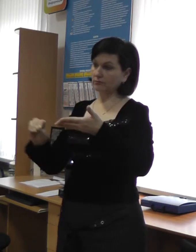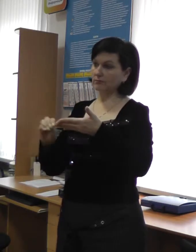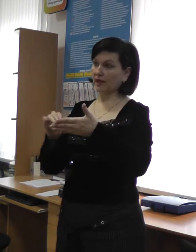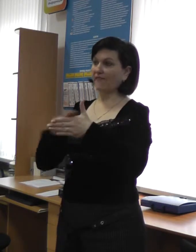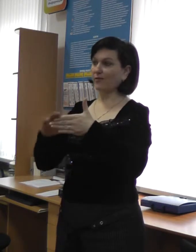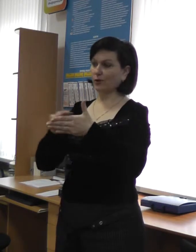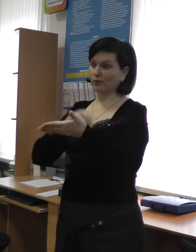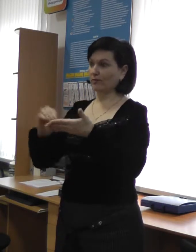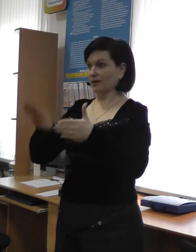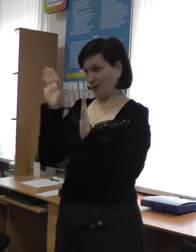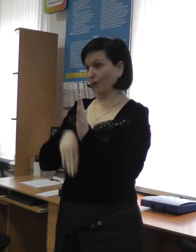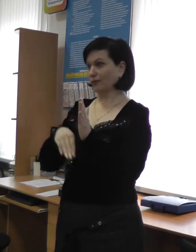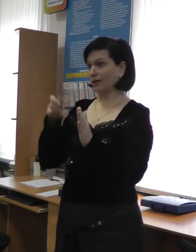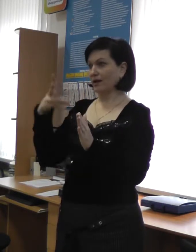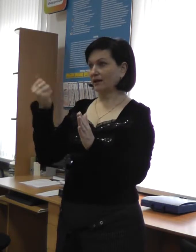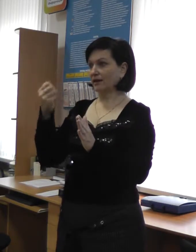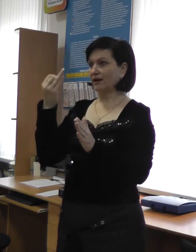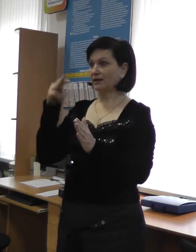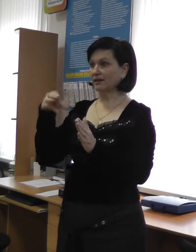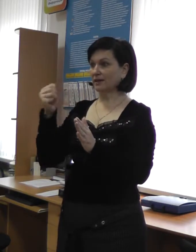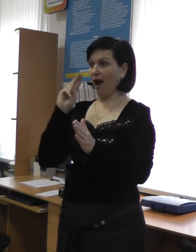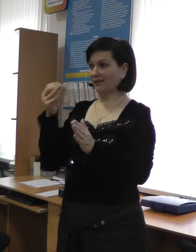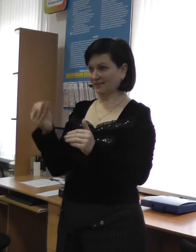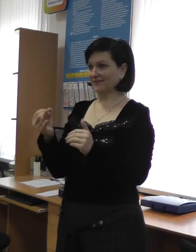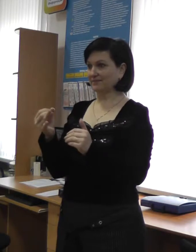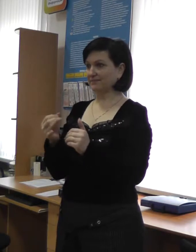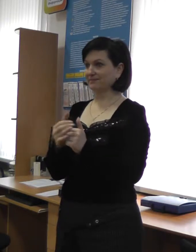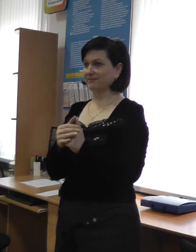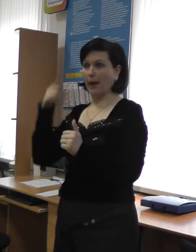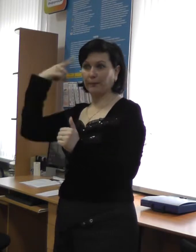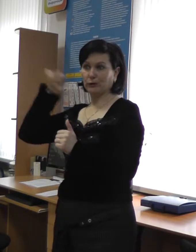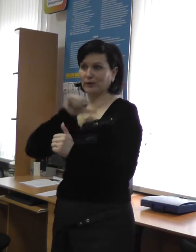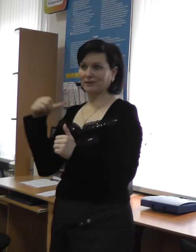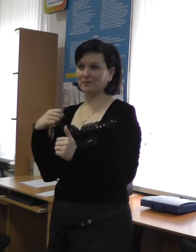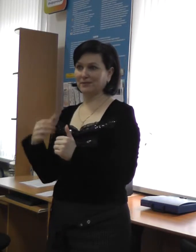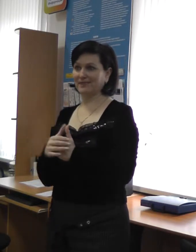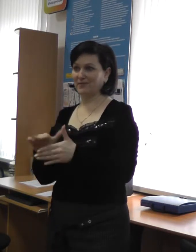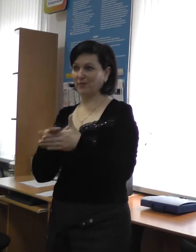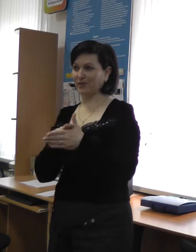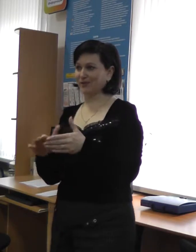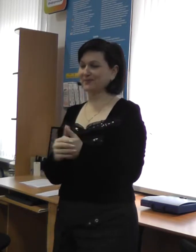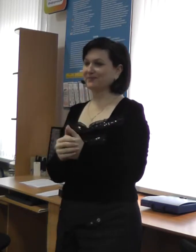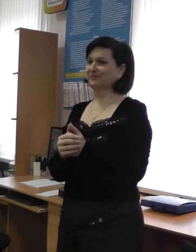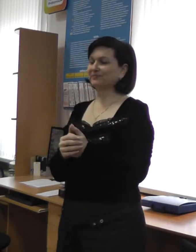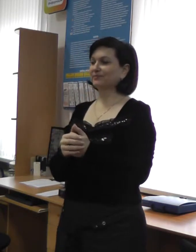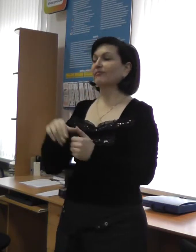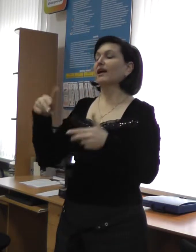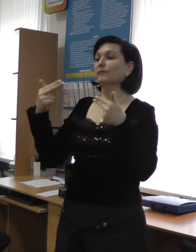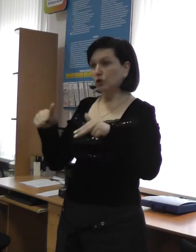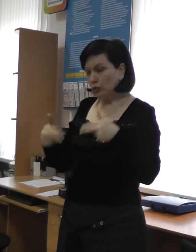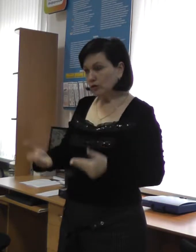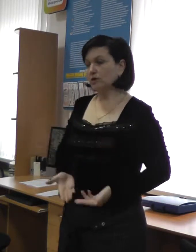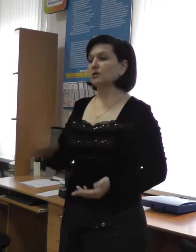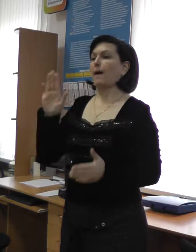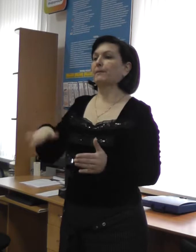пошел уже на российской земле род Найтаки, который после Таганрога перебрался в Пятигорск, а затем в